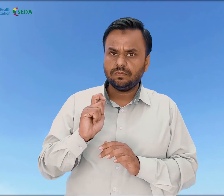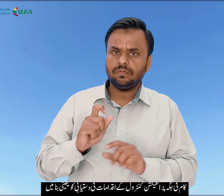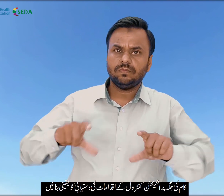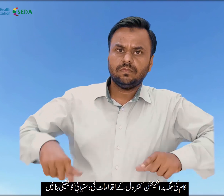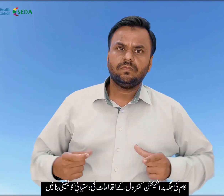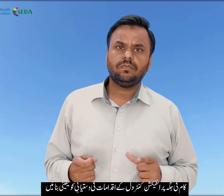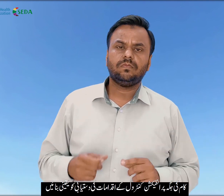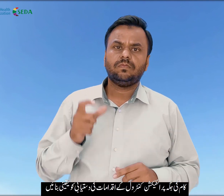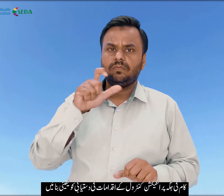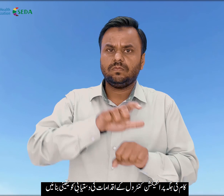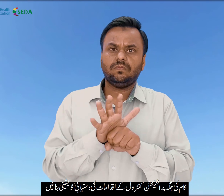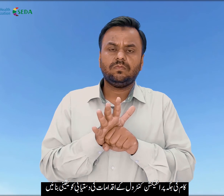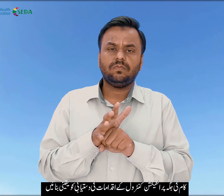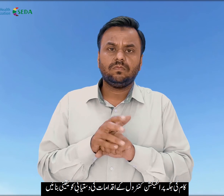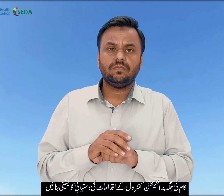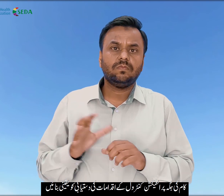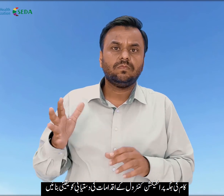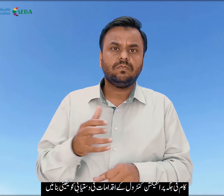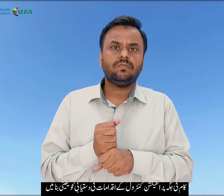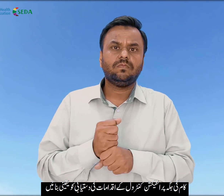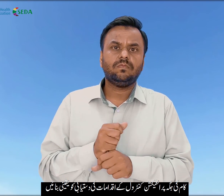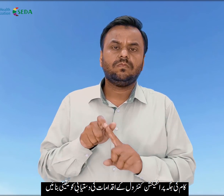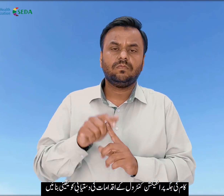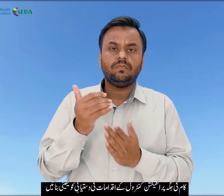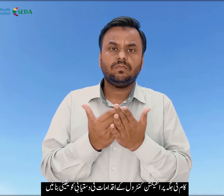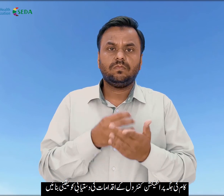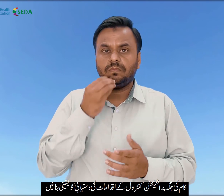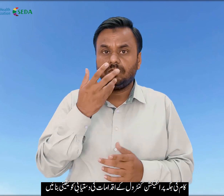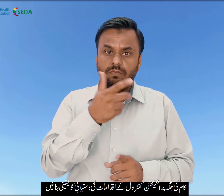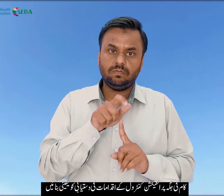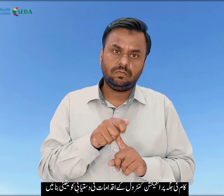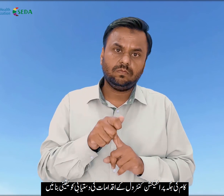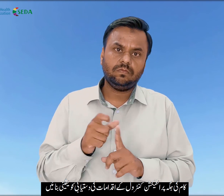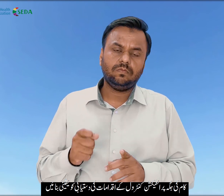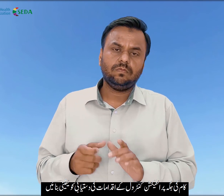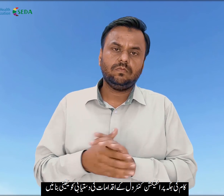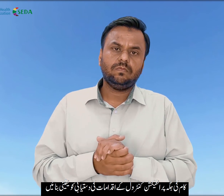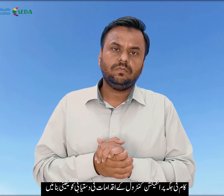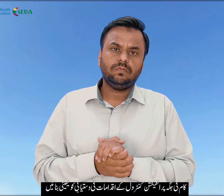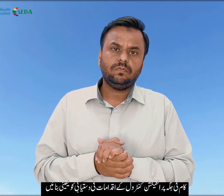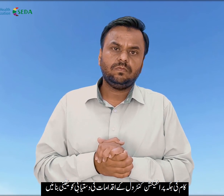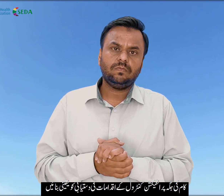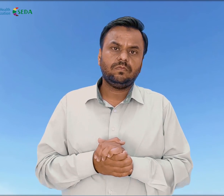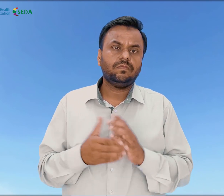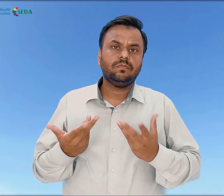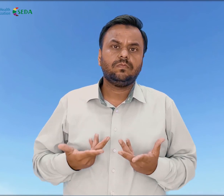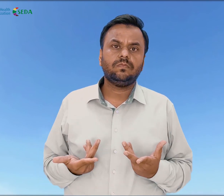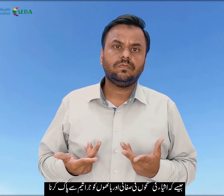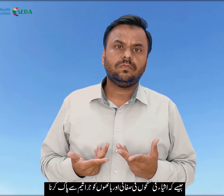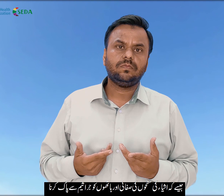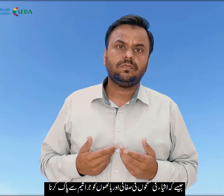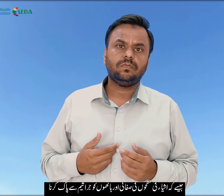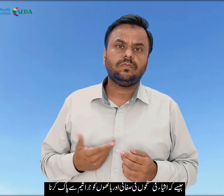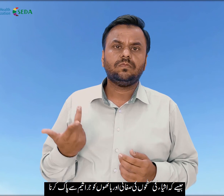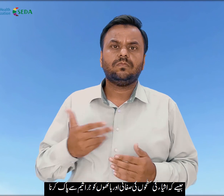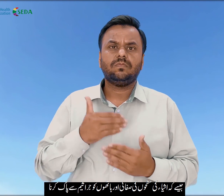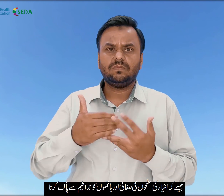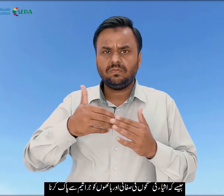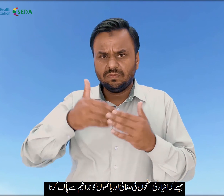کام کی جگہ پر انفیکشن کنٹرول کے اقدامات کی دستیابی کو یقینی بنائیں، جیسے کہ اشیاء کی سطحوں